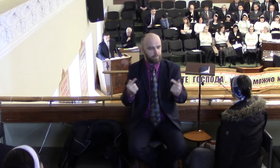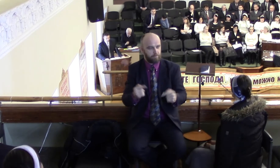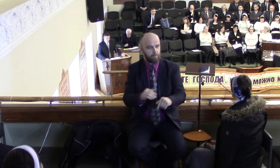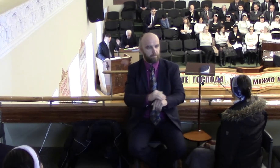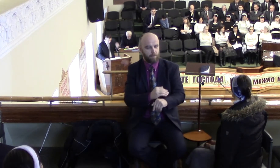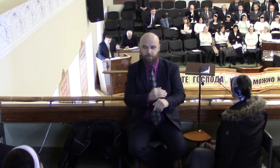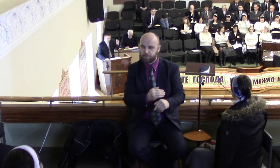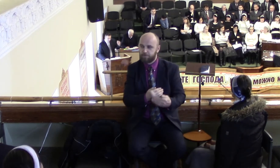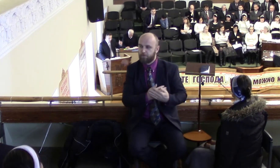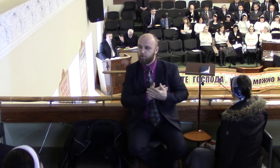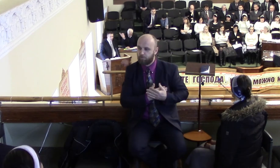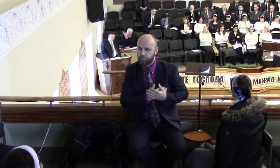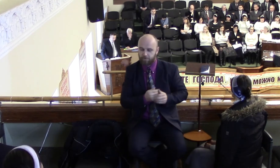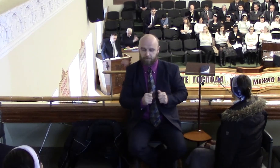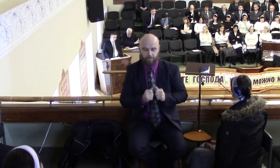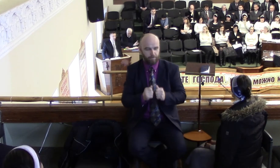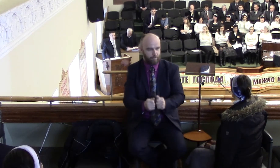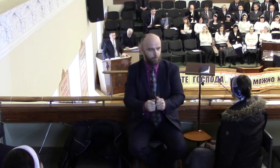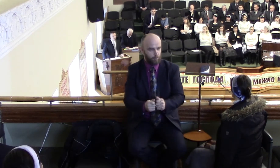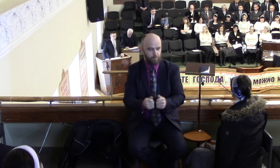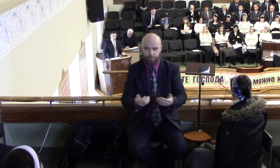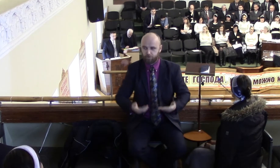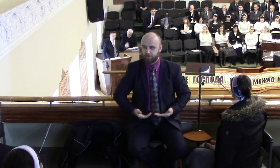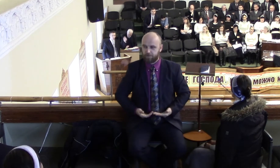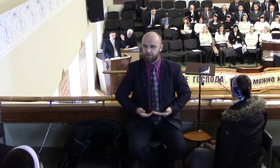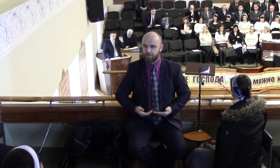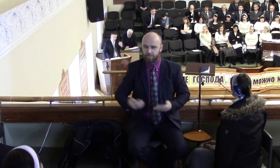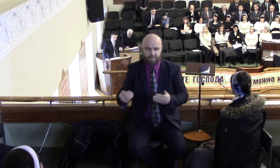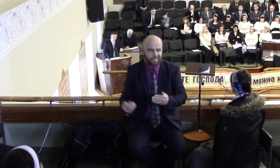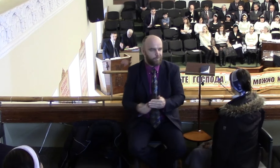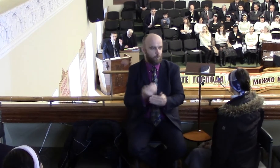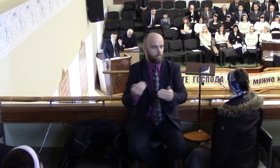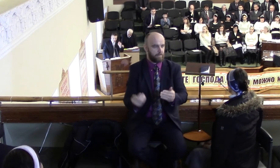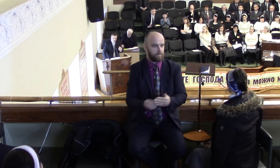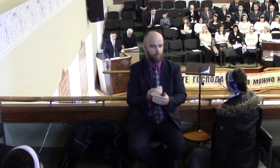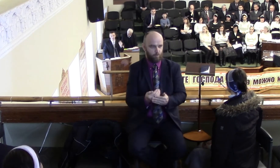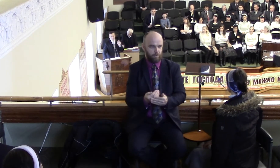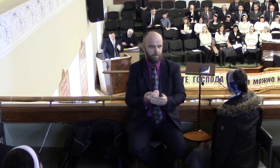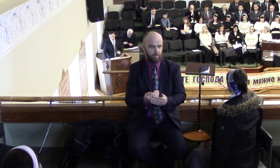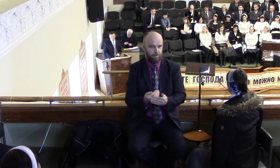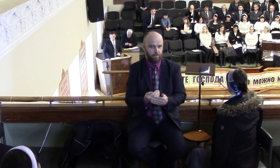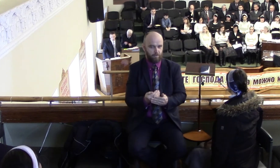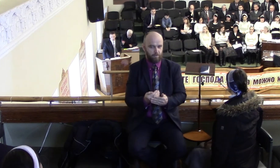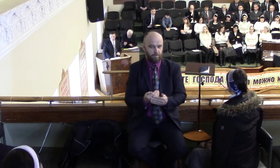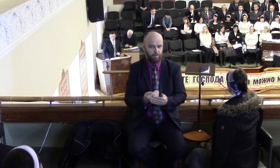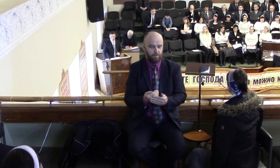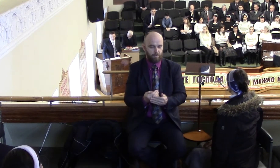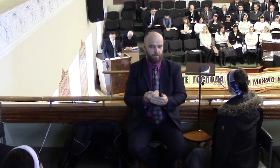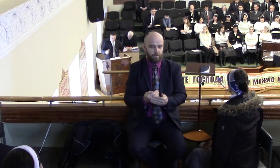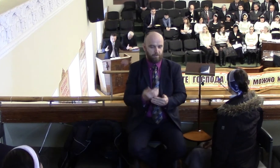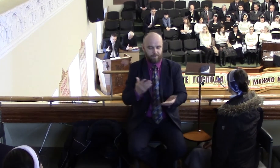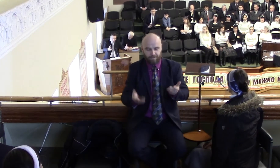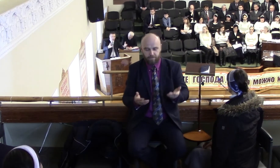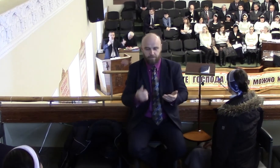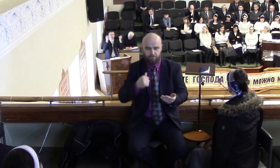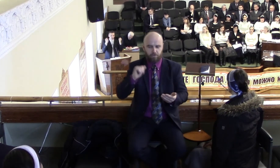земную. Он смерть отодвигает на какое-то время вперед, чтобы человек познал Бога.